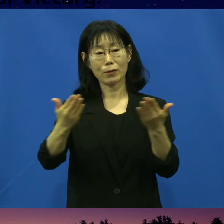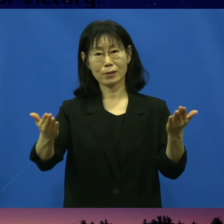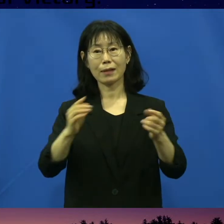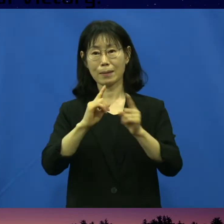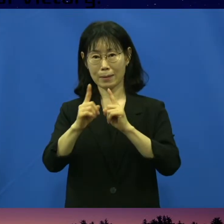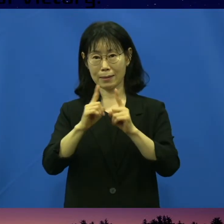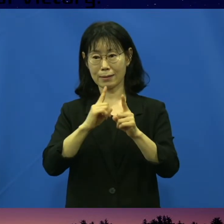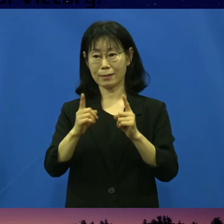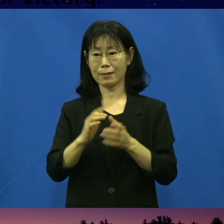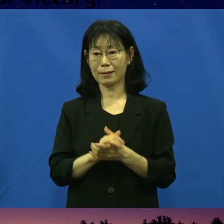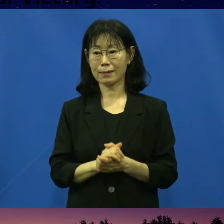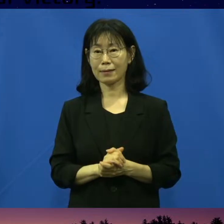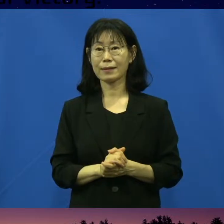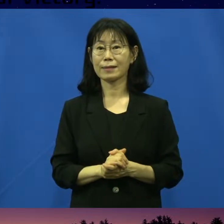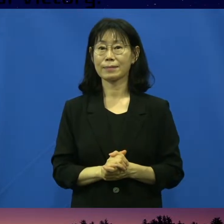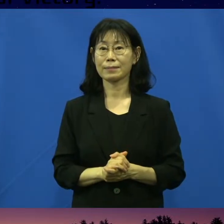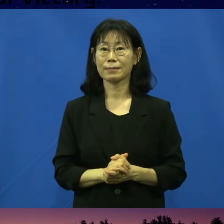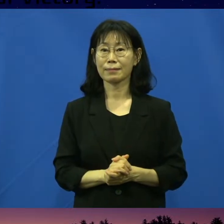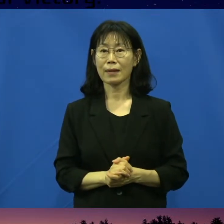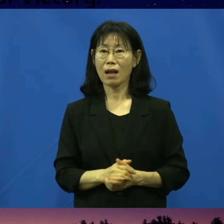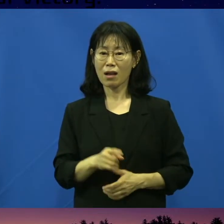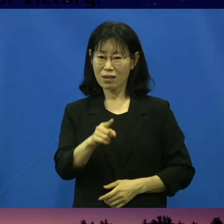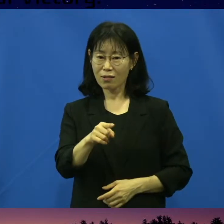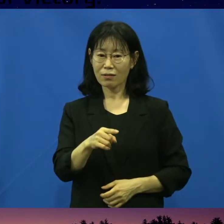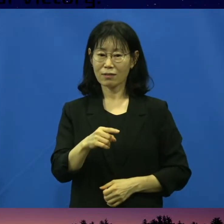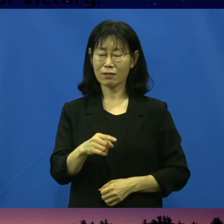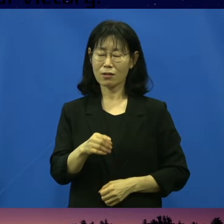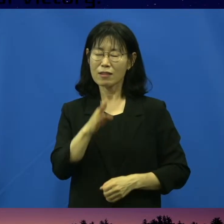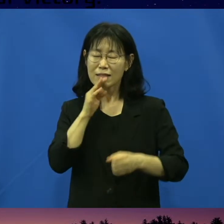하였느니라. 이거는 여러분 공식이에요. 여러분.